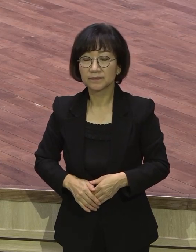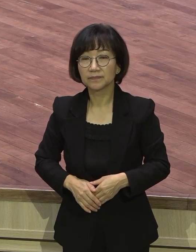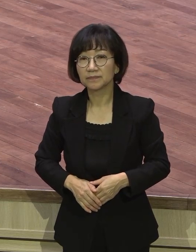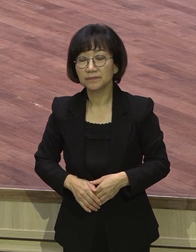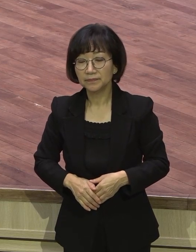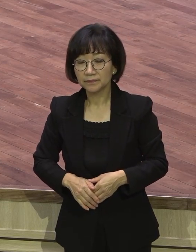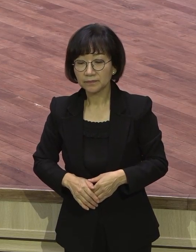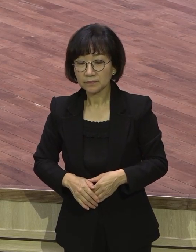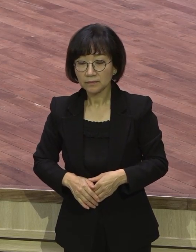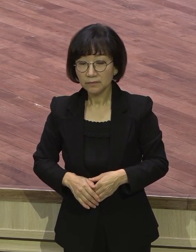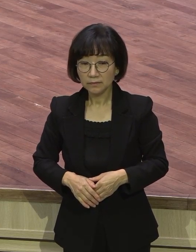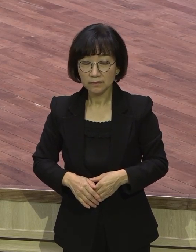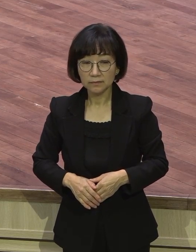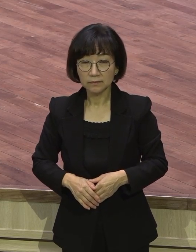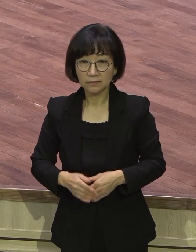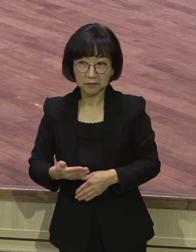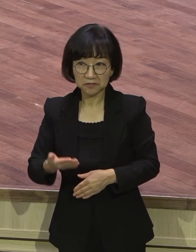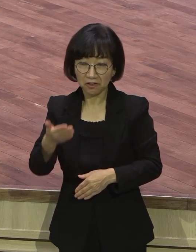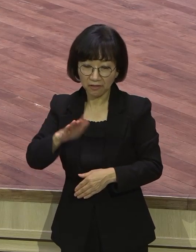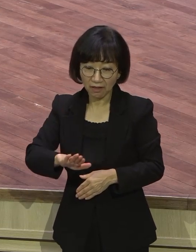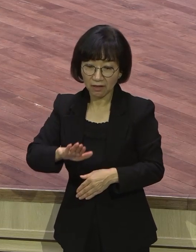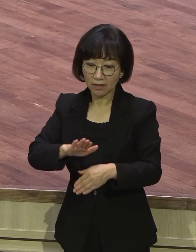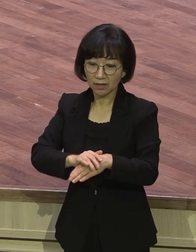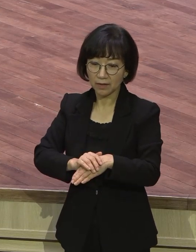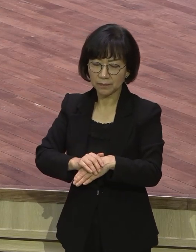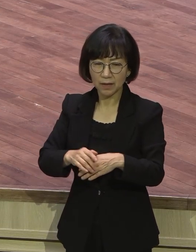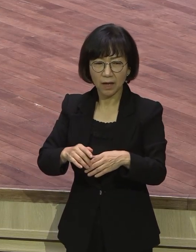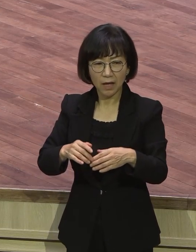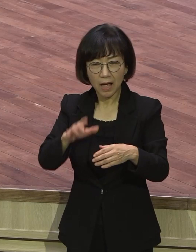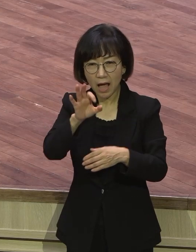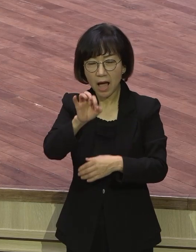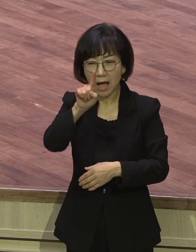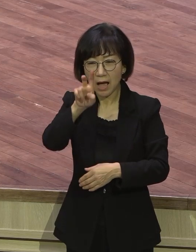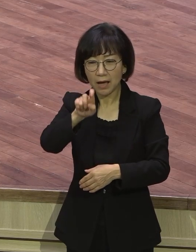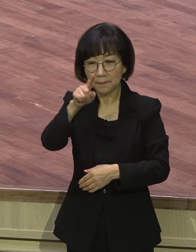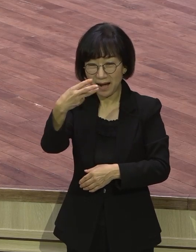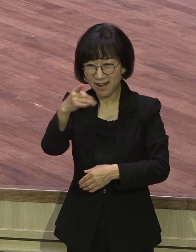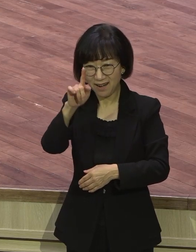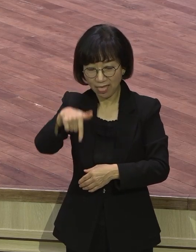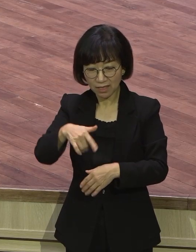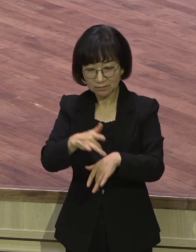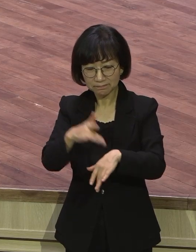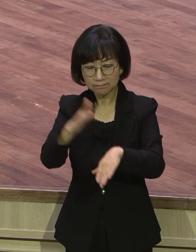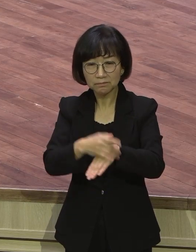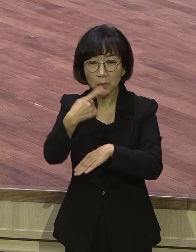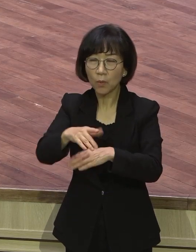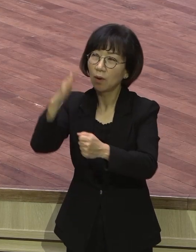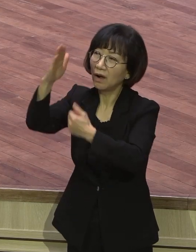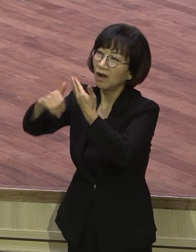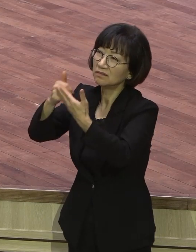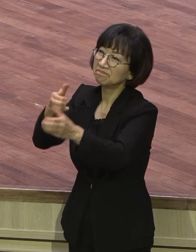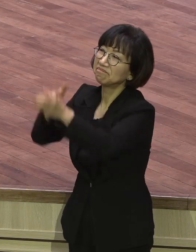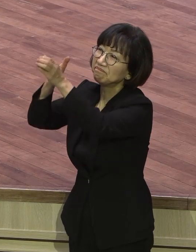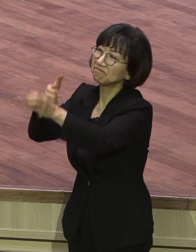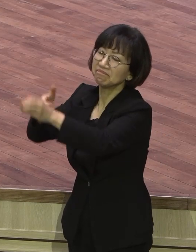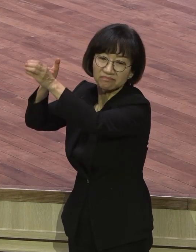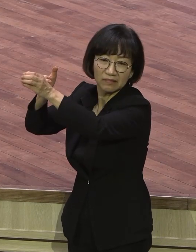이들이 가지고 있었던 하나님을 대적하는 삶의 습성 습관 이건 계속 이어지 그래서